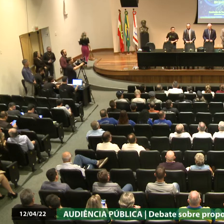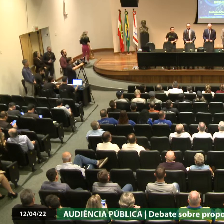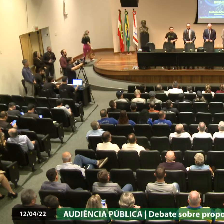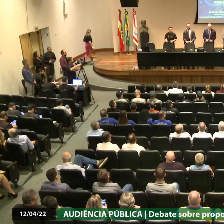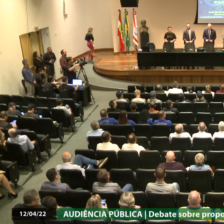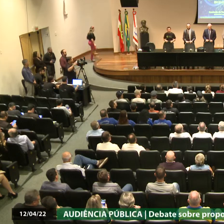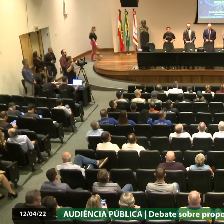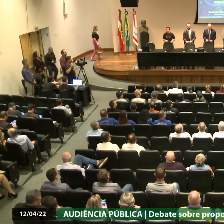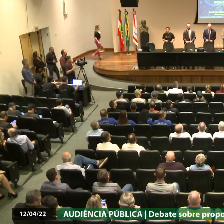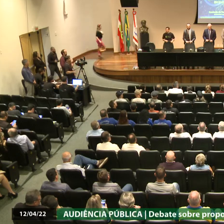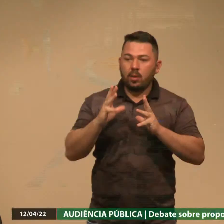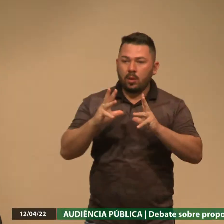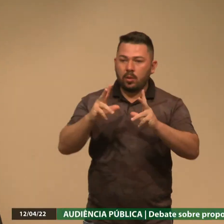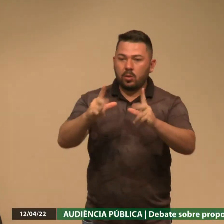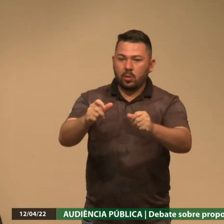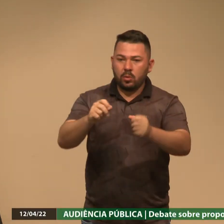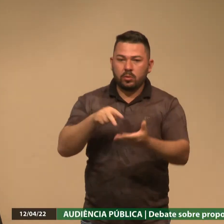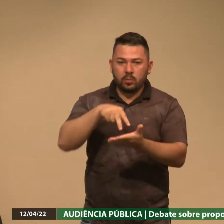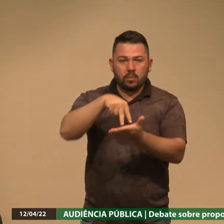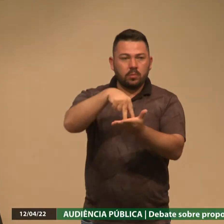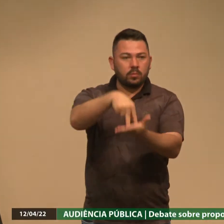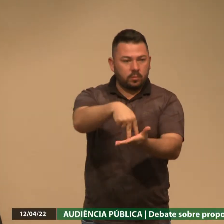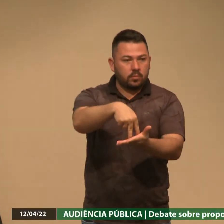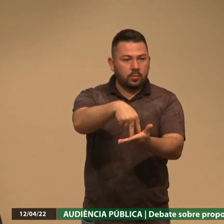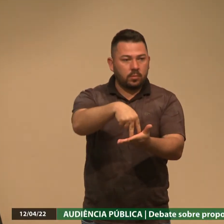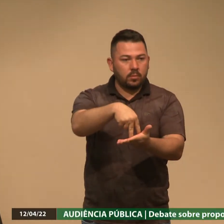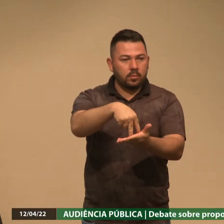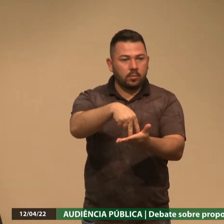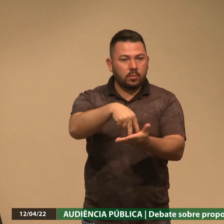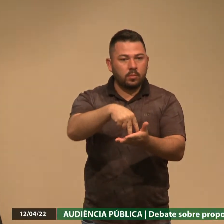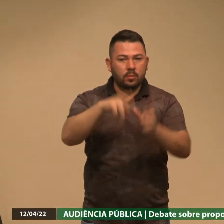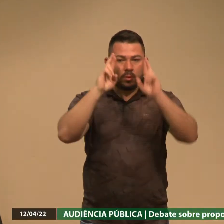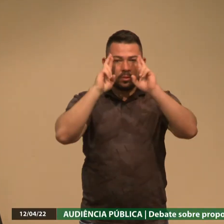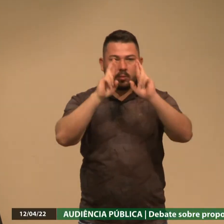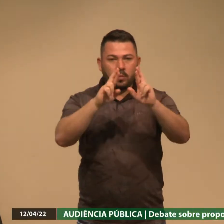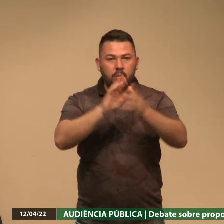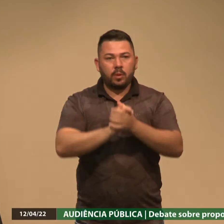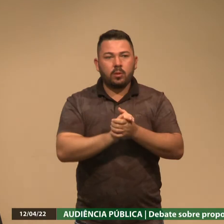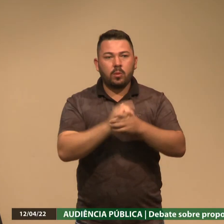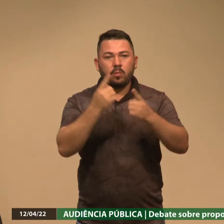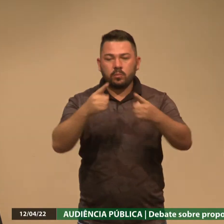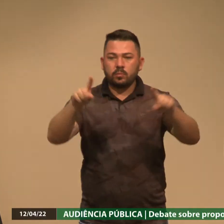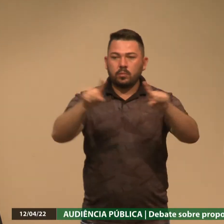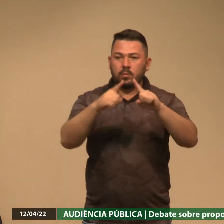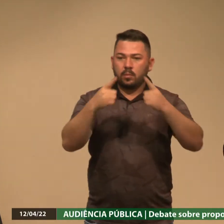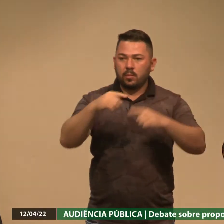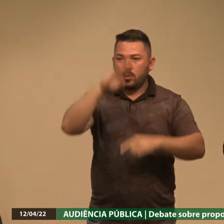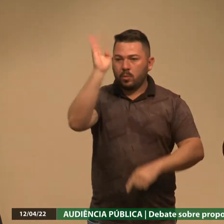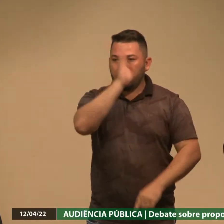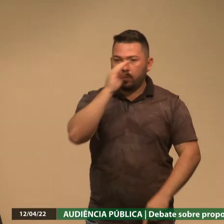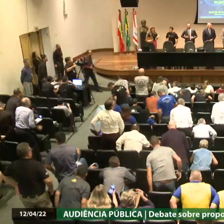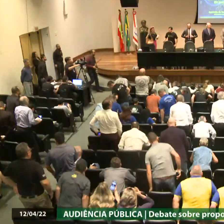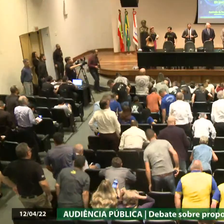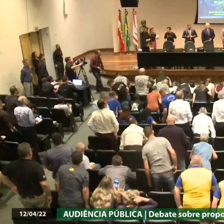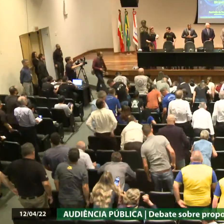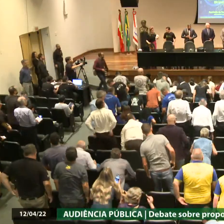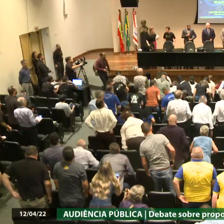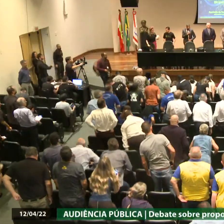e convidamos a todos para imposição de respeito acompanhar a execução do Hino Nacional Brasileiro